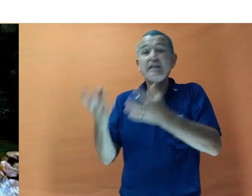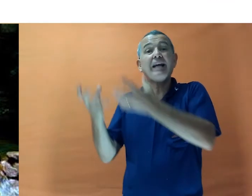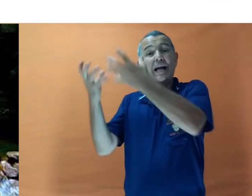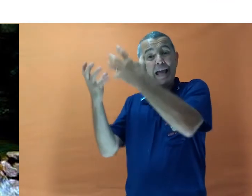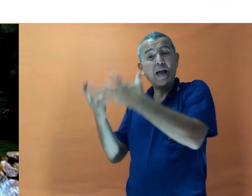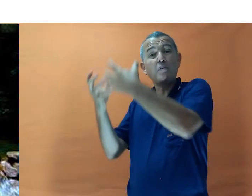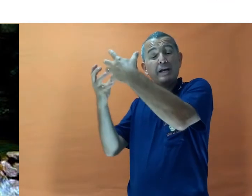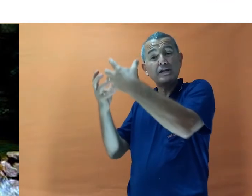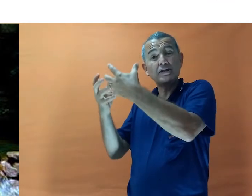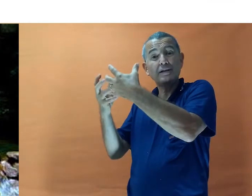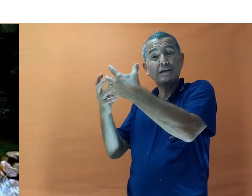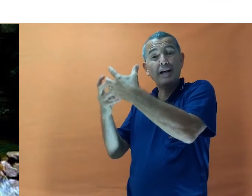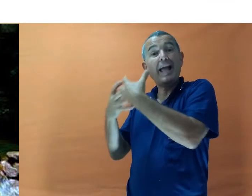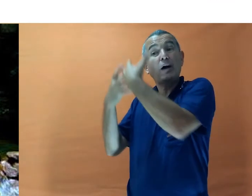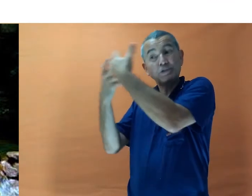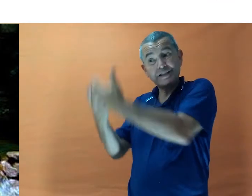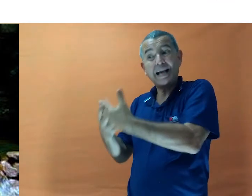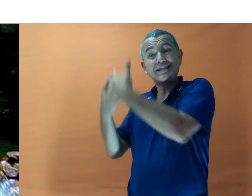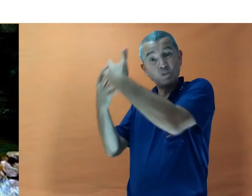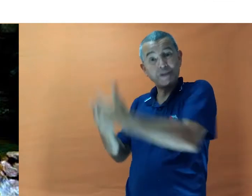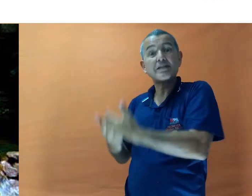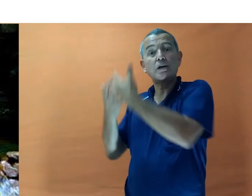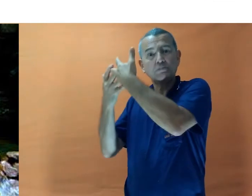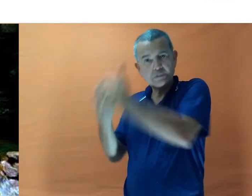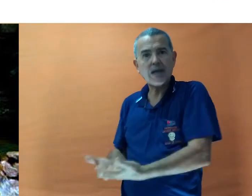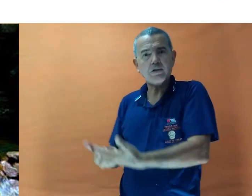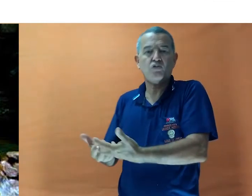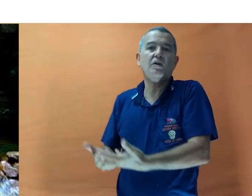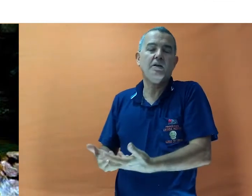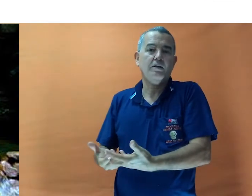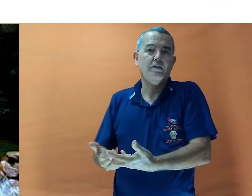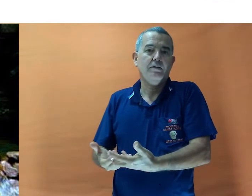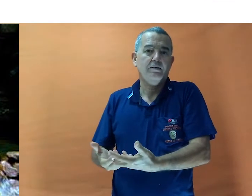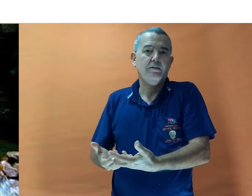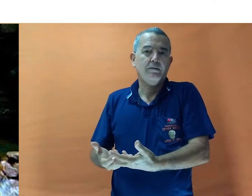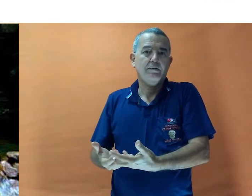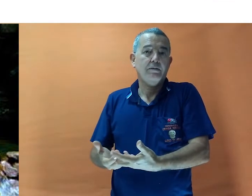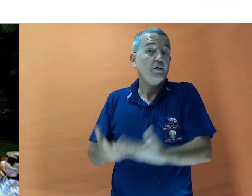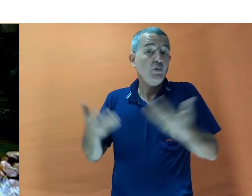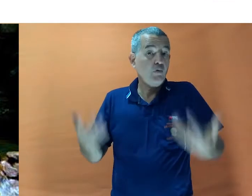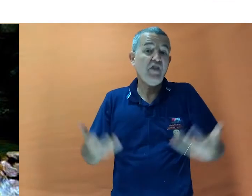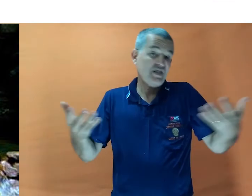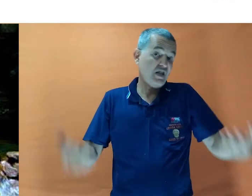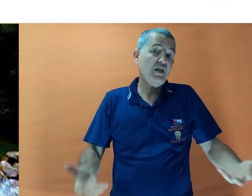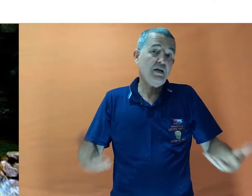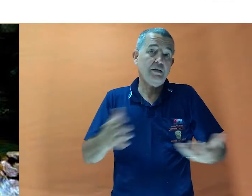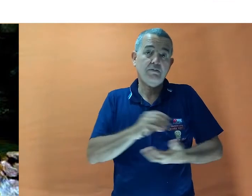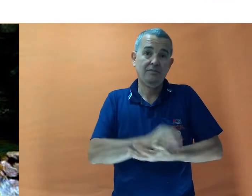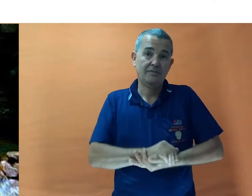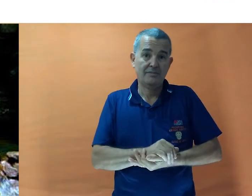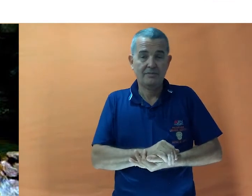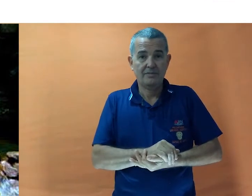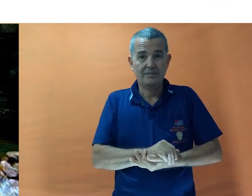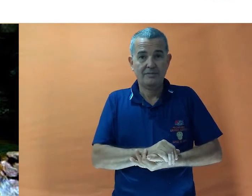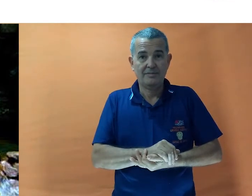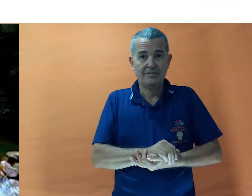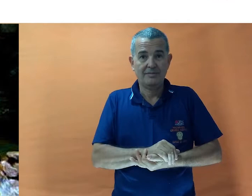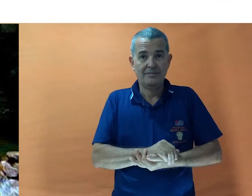como é que você vai realmente realçar a situação da cachoeira? Com fé cênica.